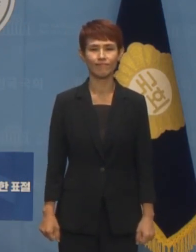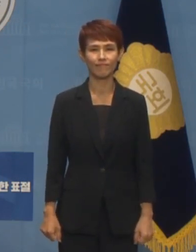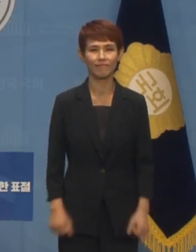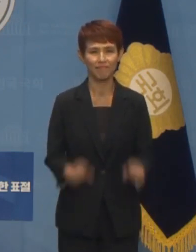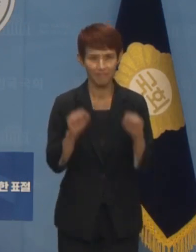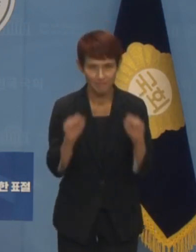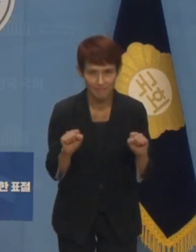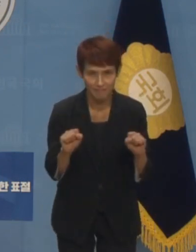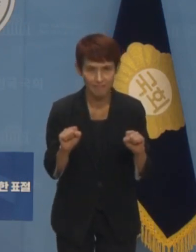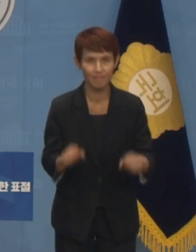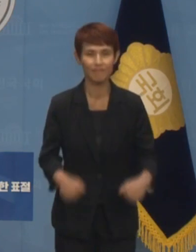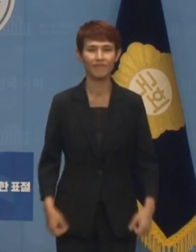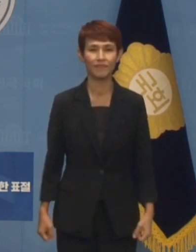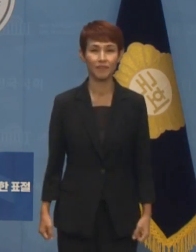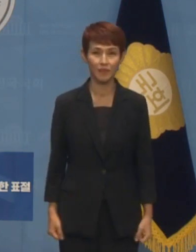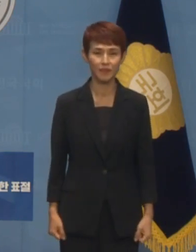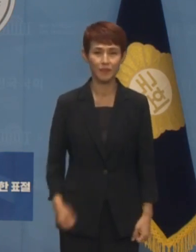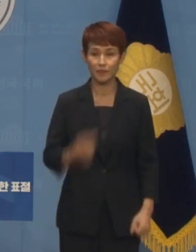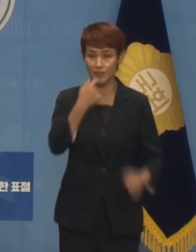안녕하십니까.